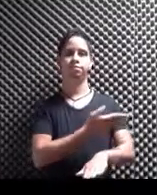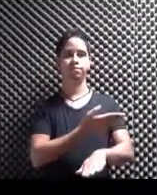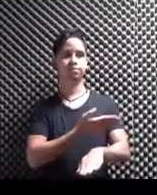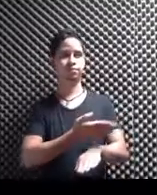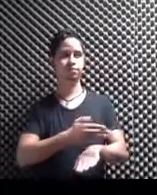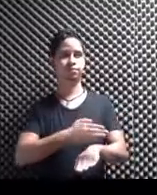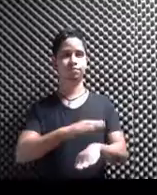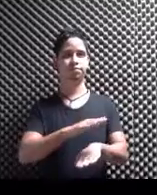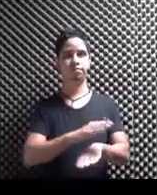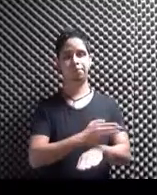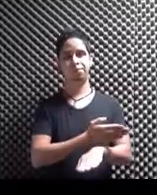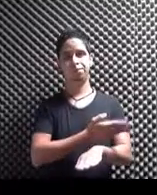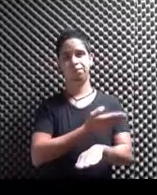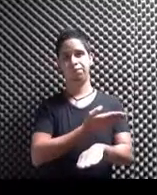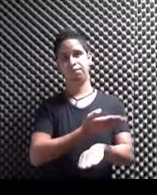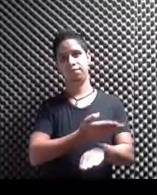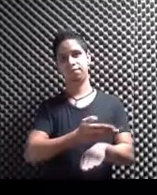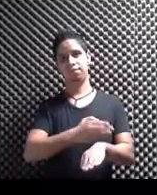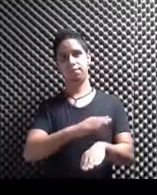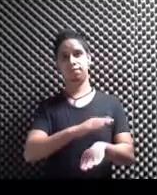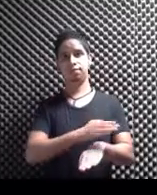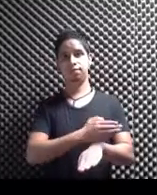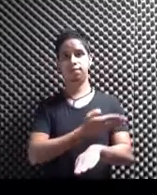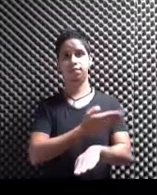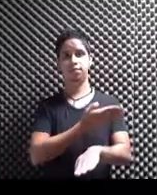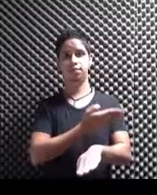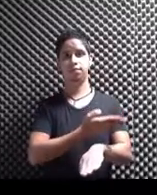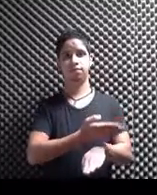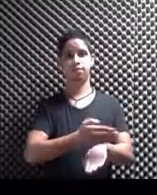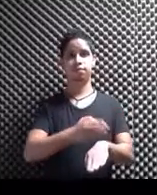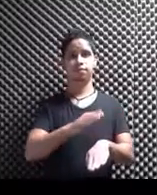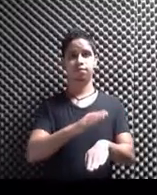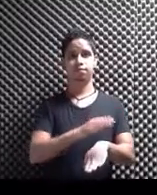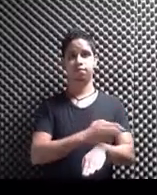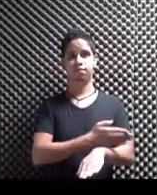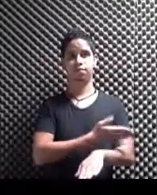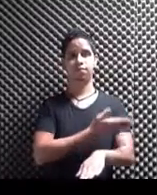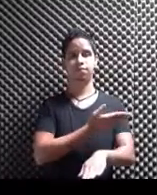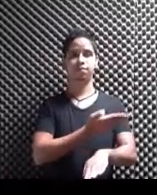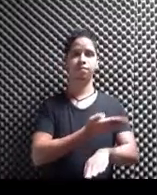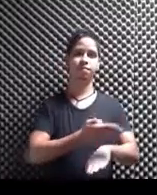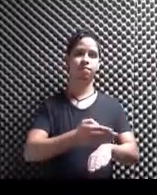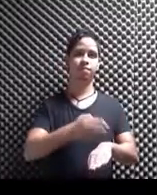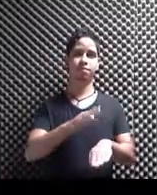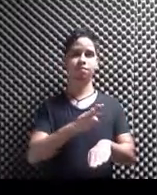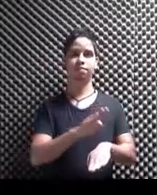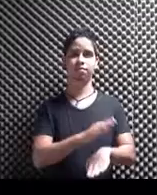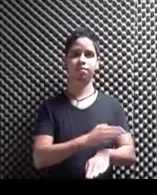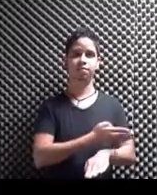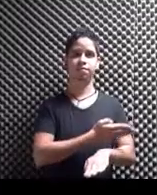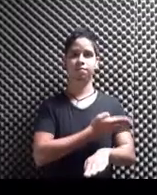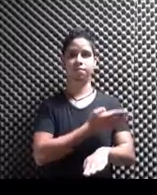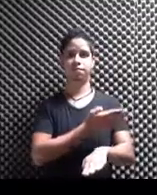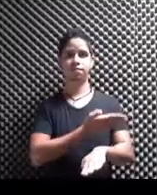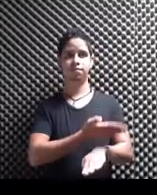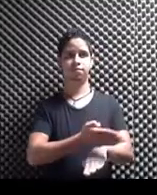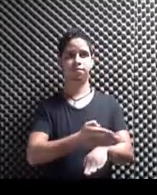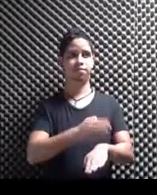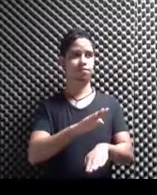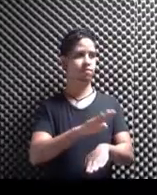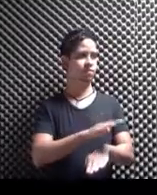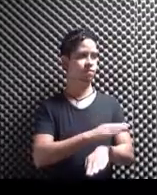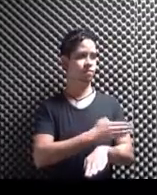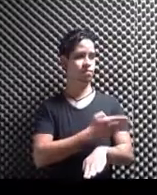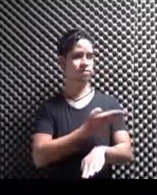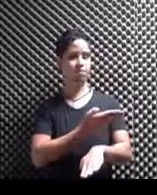Las expresiones y música difundirse en el siguiente programa no se solidarizan necesariamente con el sentir de esta empresa ni de